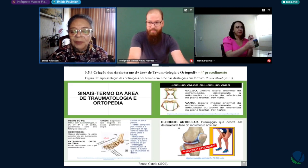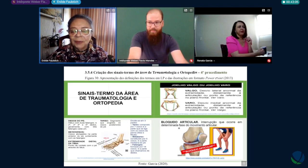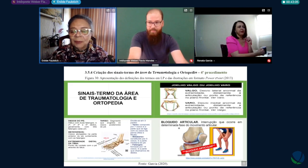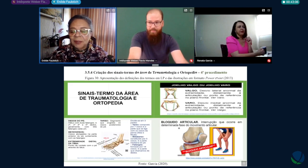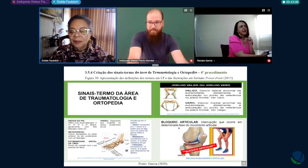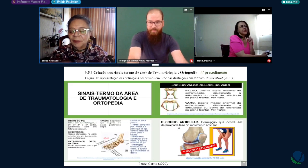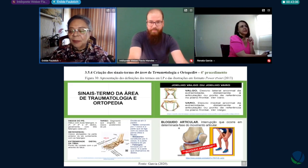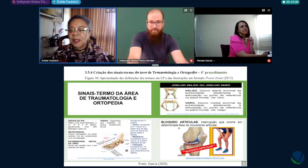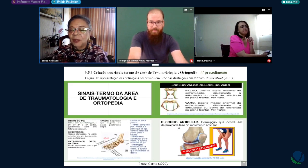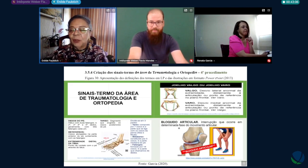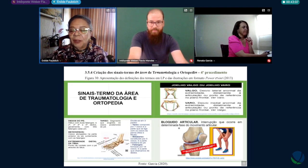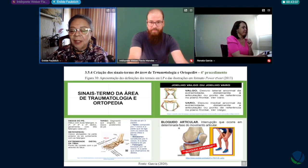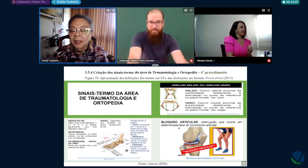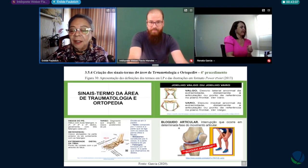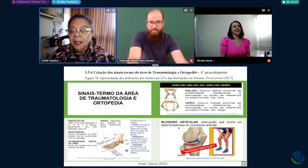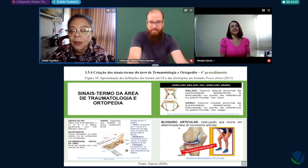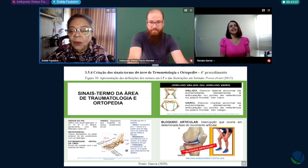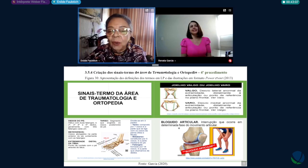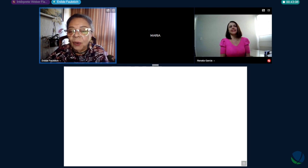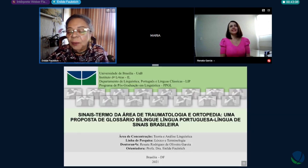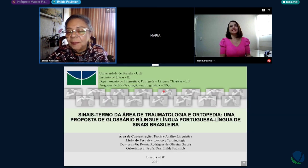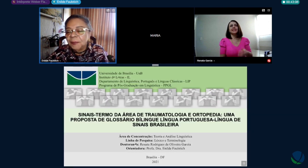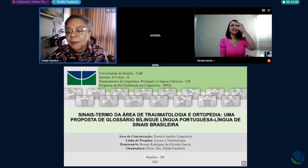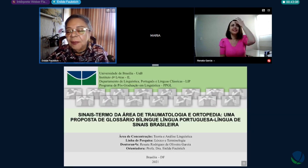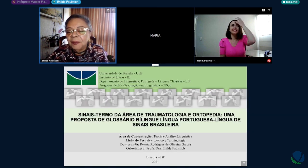Então, vamos retornar.